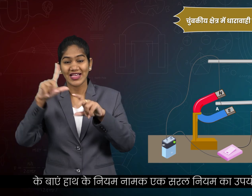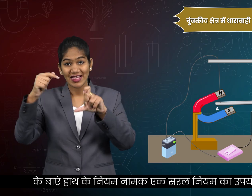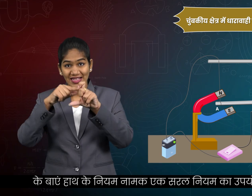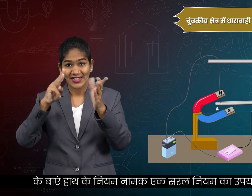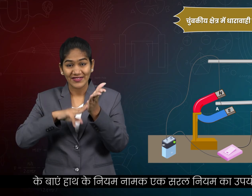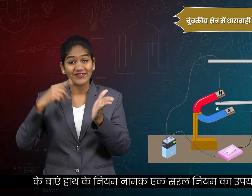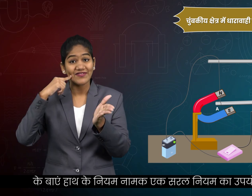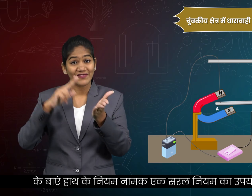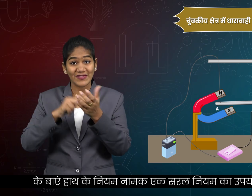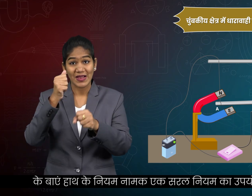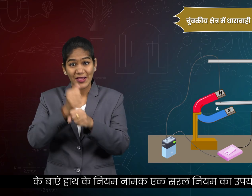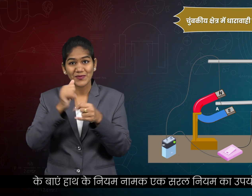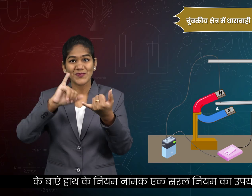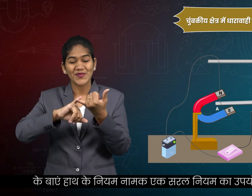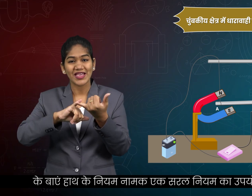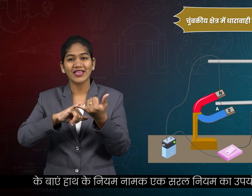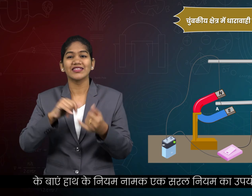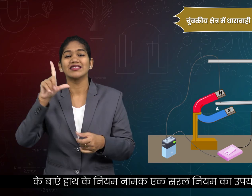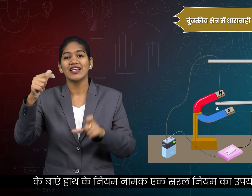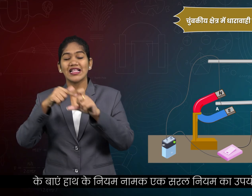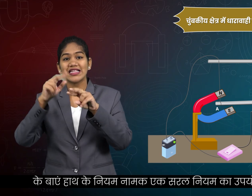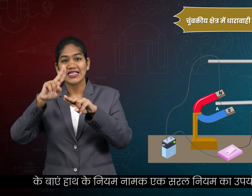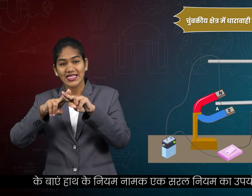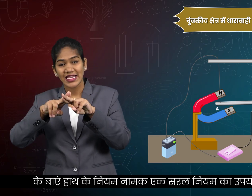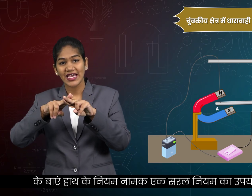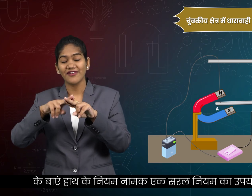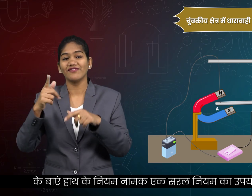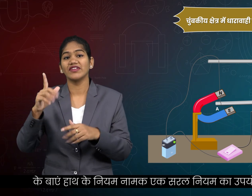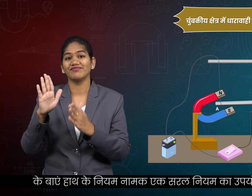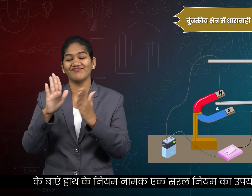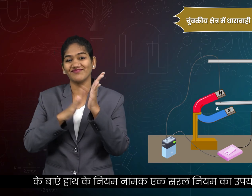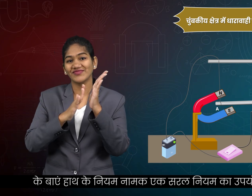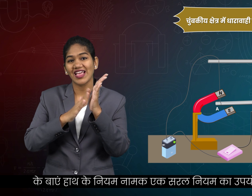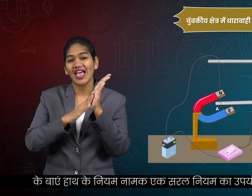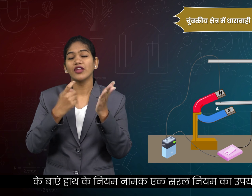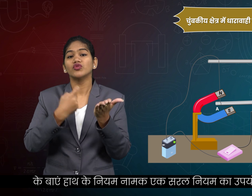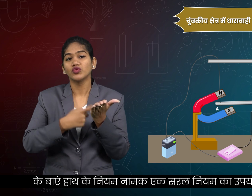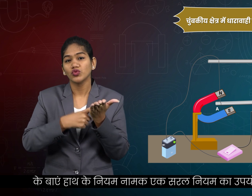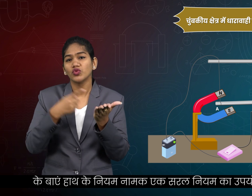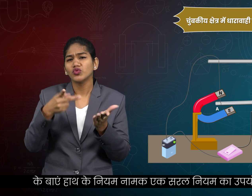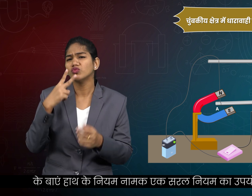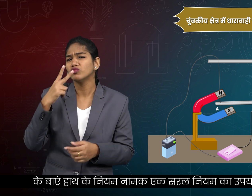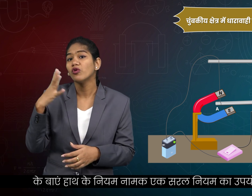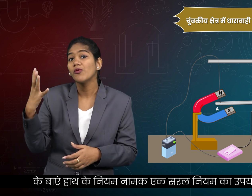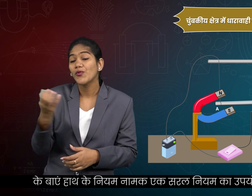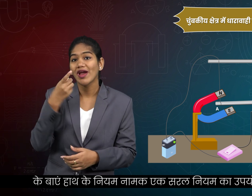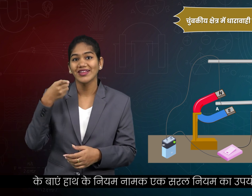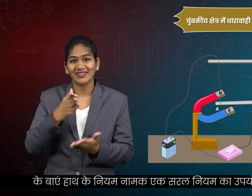बाएं हाथ के नियम नामक एक सरल नियम का उपयोग कर सकते हैं।